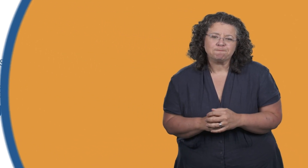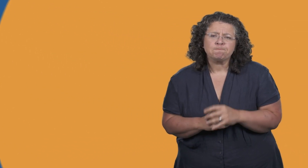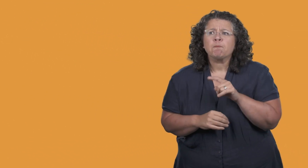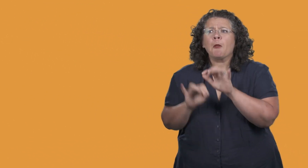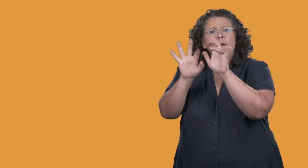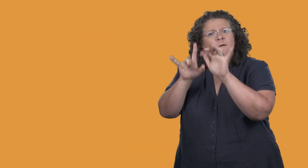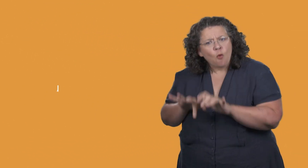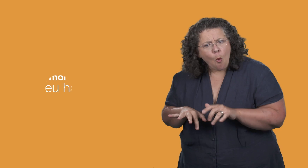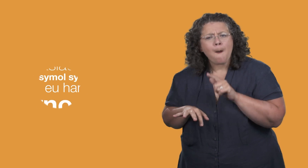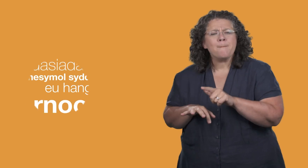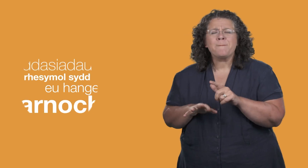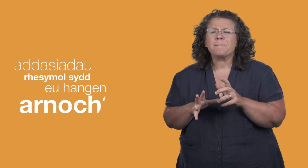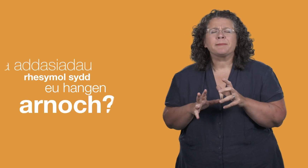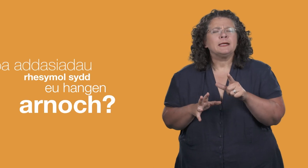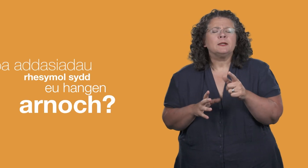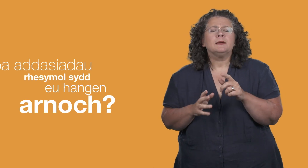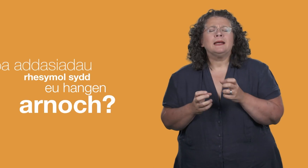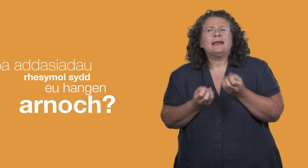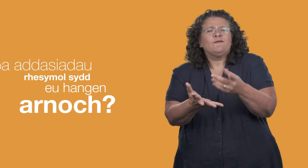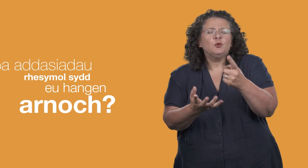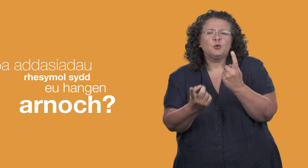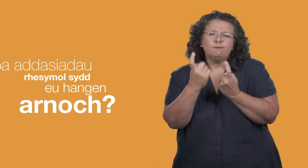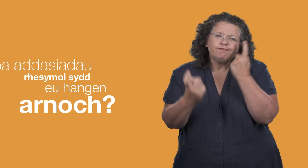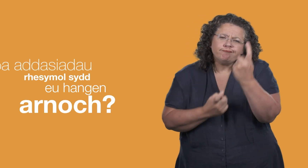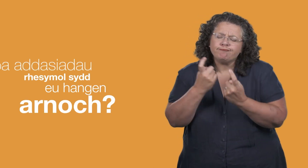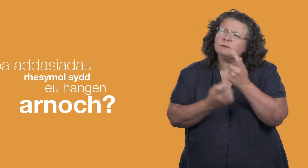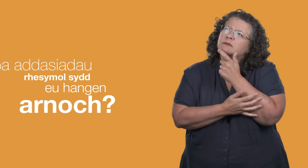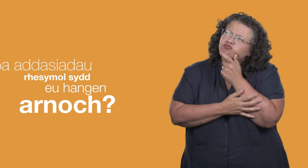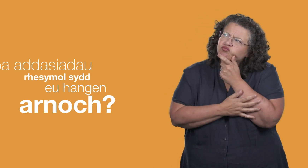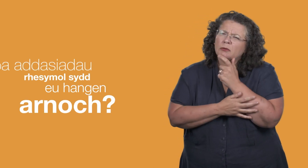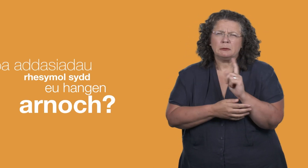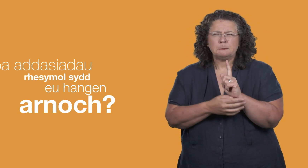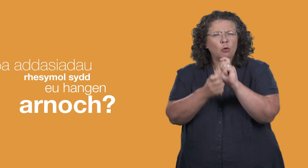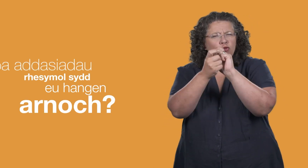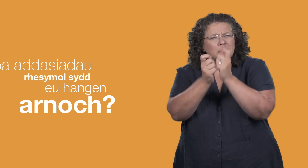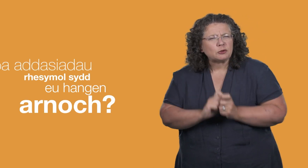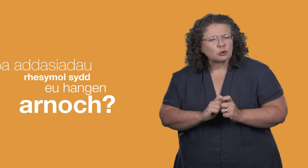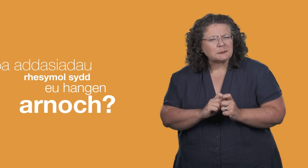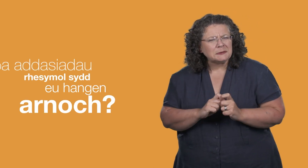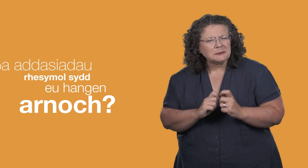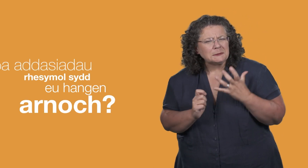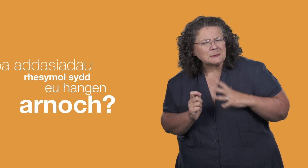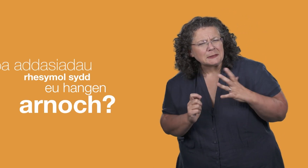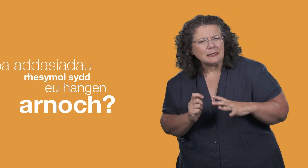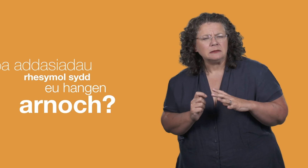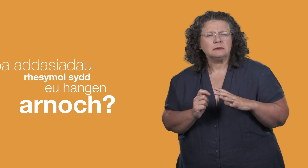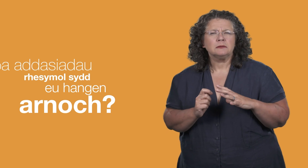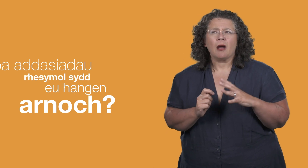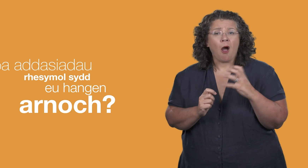Mae'r ffurflen yn eich annog i feddwl am yr addasiadau rhesymol rydych chi'n ei wneud yn ofynnol mewn perthynas â'r 5